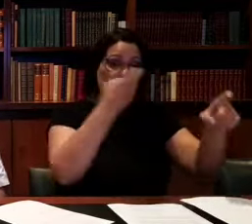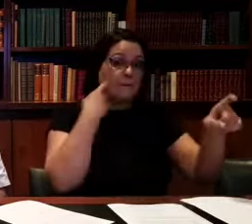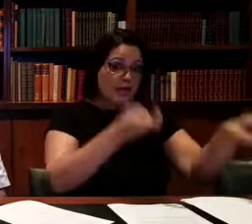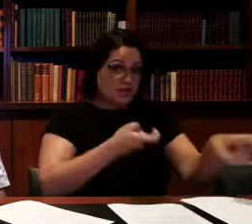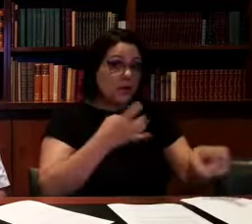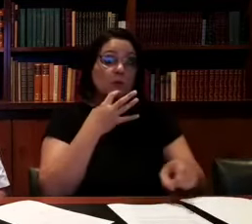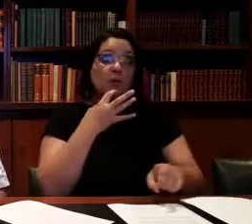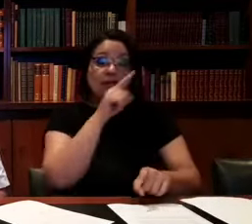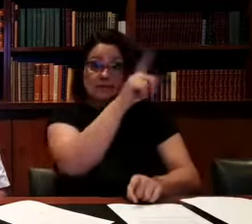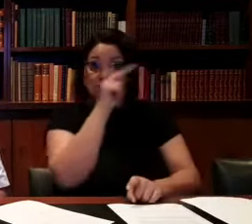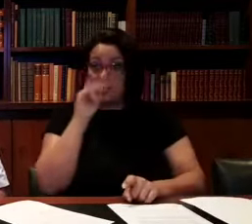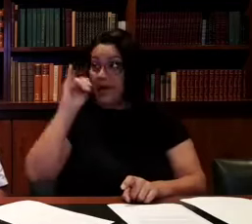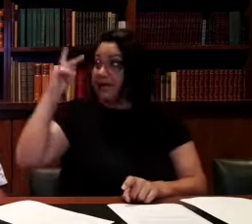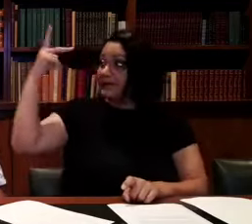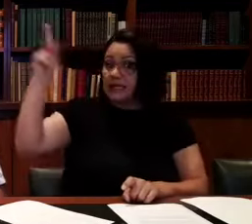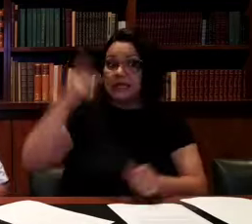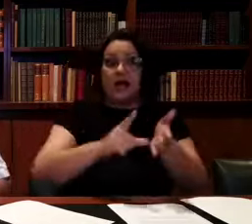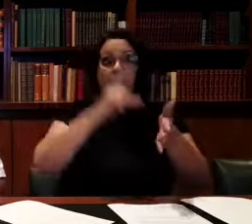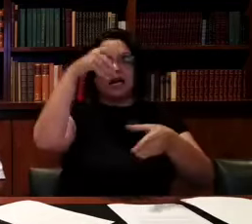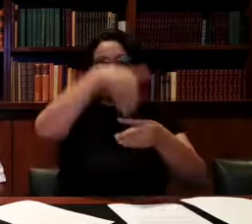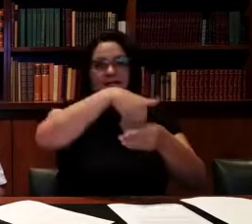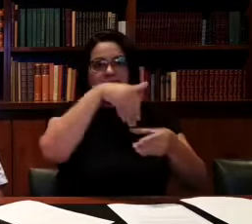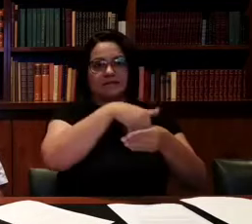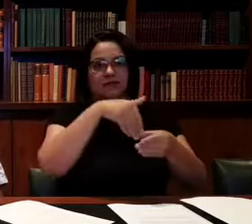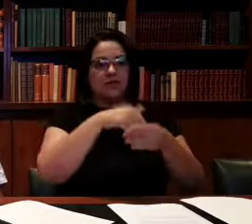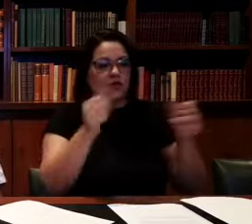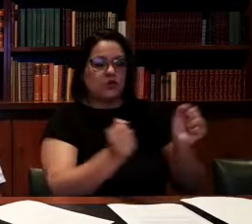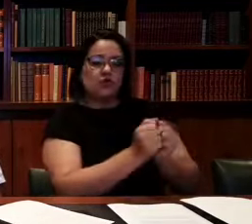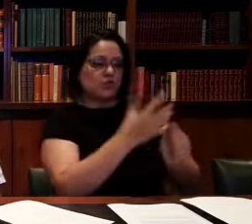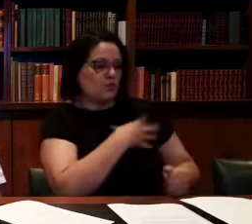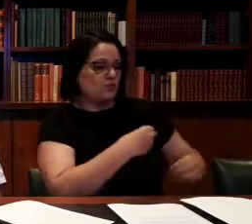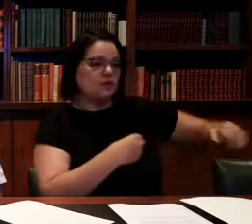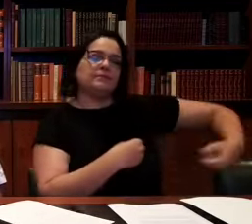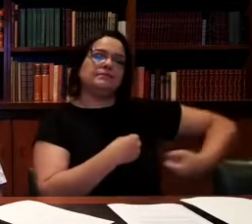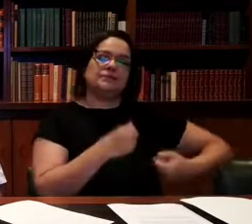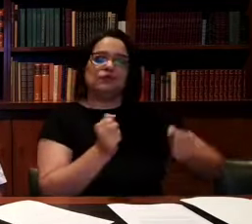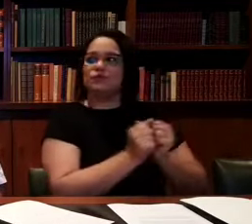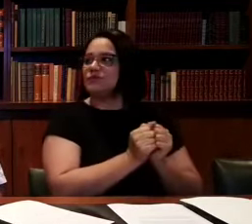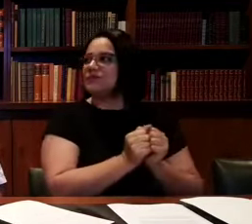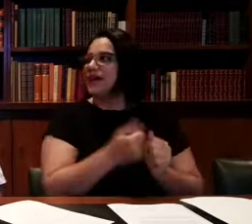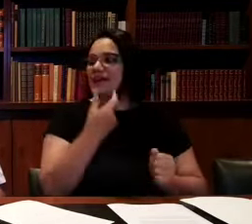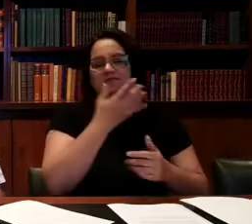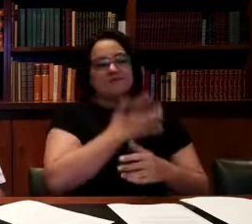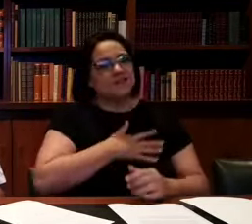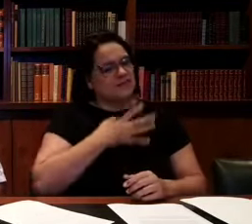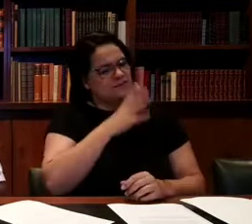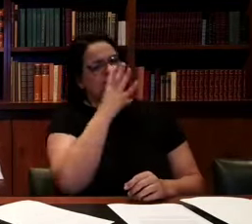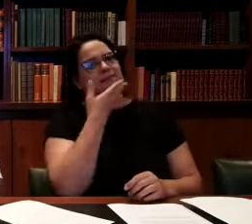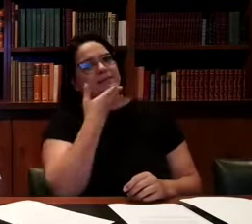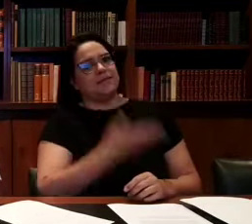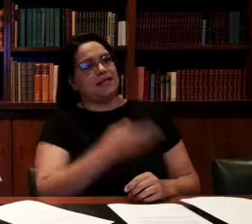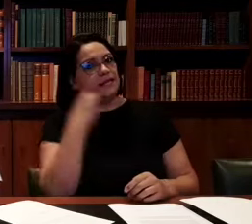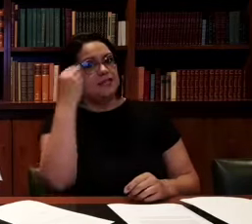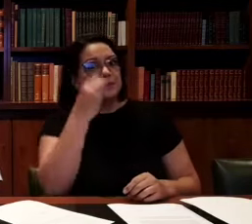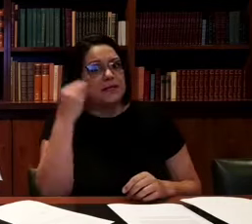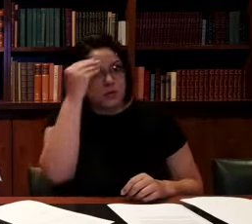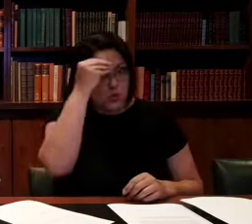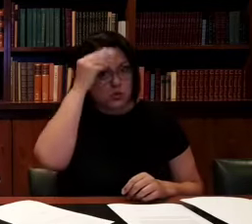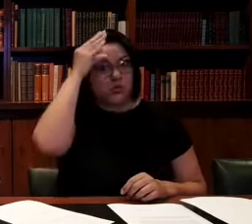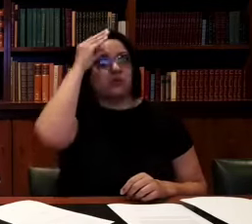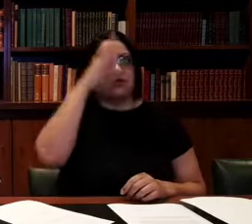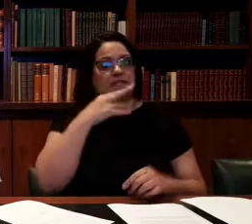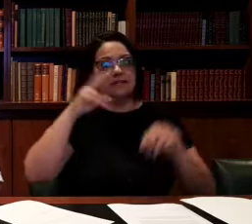eleições e ele levou o filhote aí embaixo do braço eu fiquei realmente muito impressionado com o conhecimento que